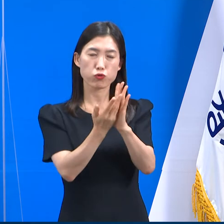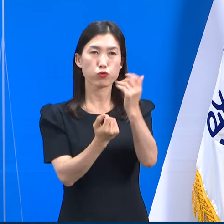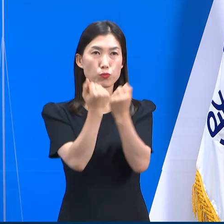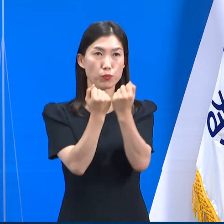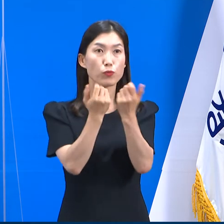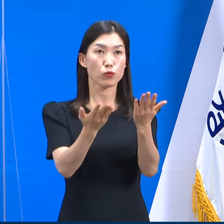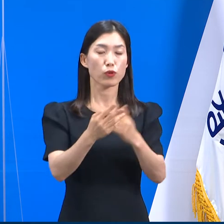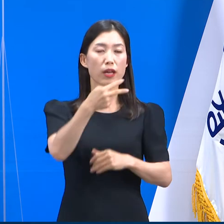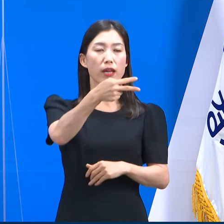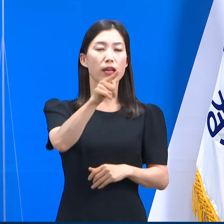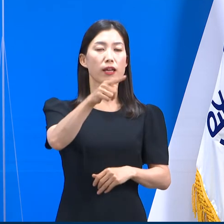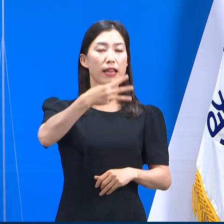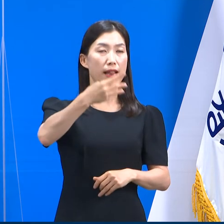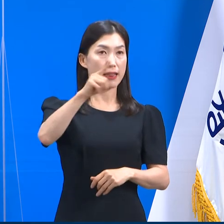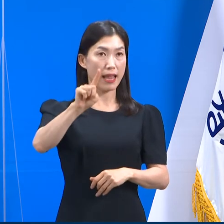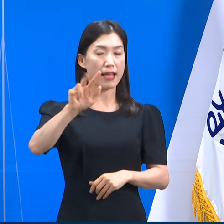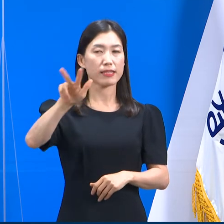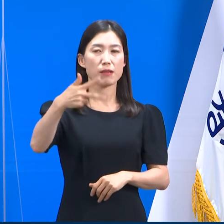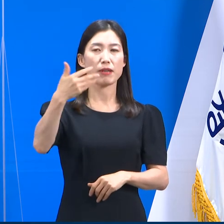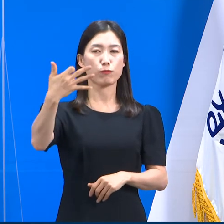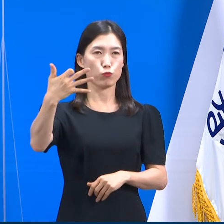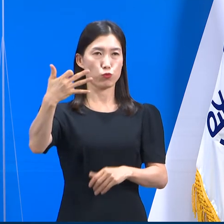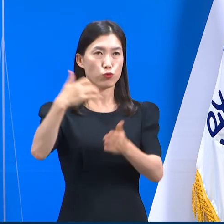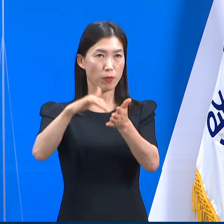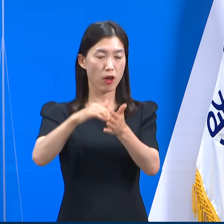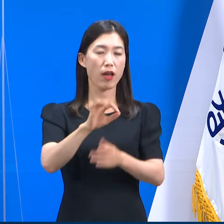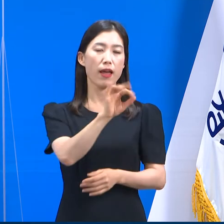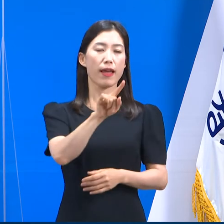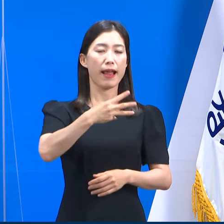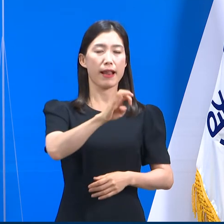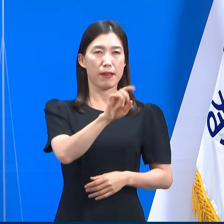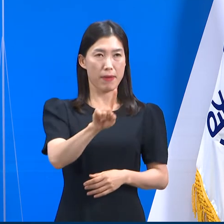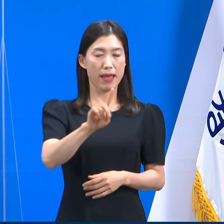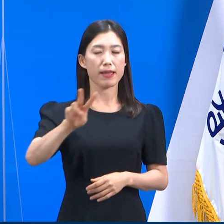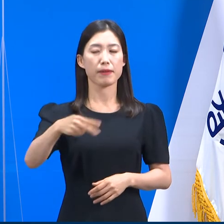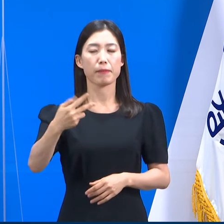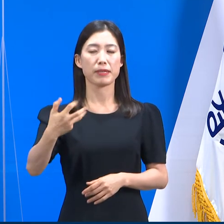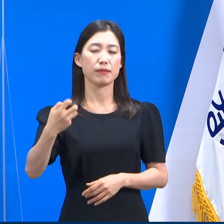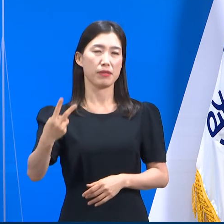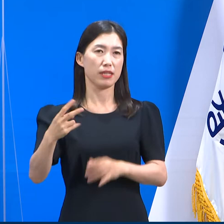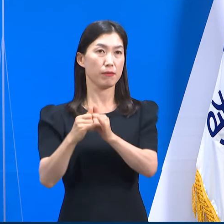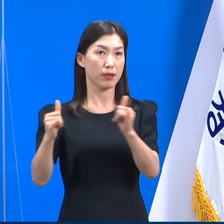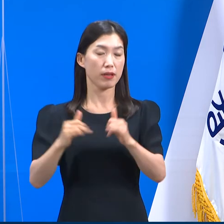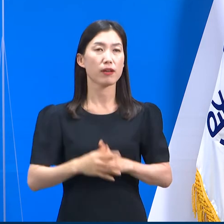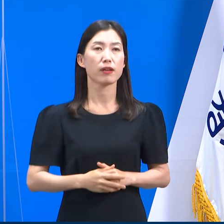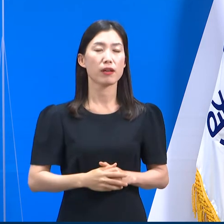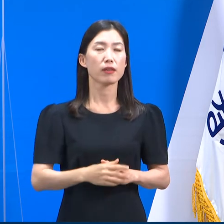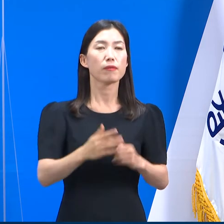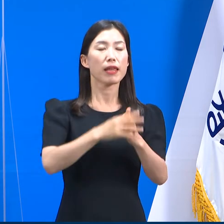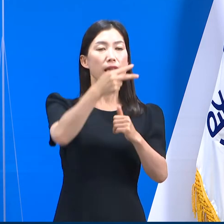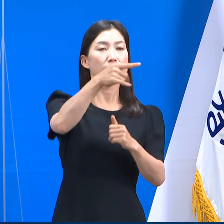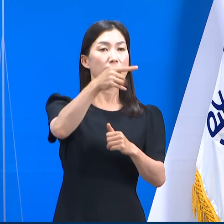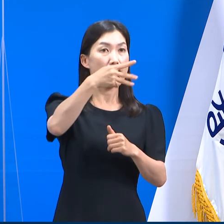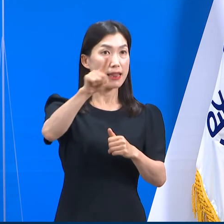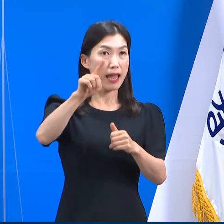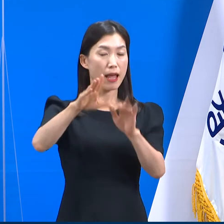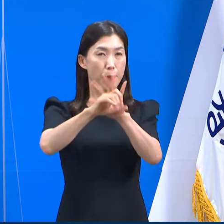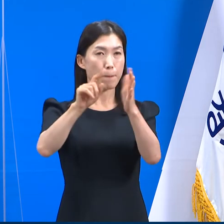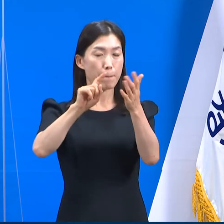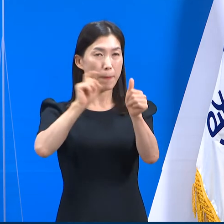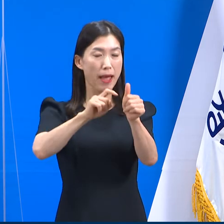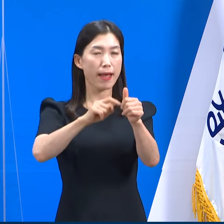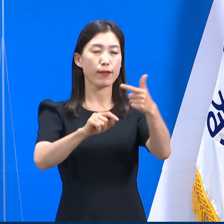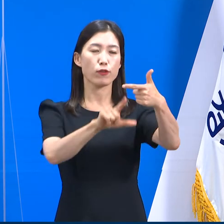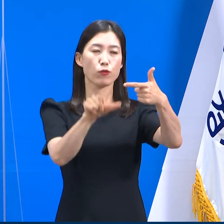보면 델타 변이가 719건, 알파 변이가 282건입니다. 델타 변이 바이러스 검출률은